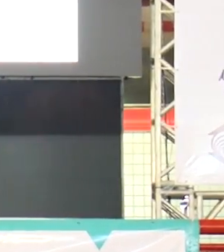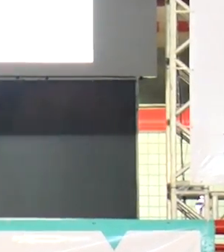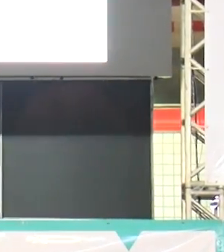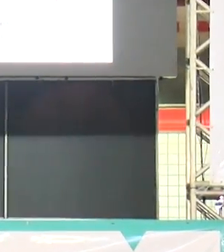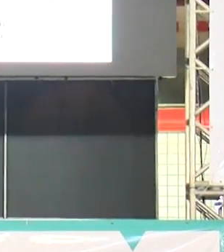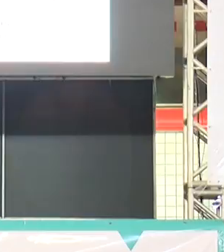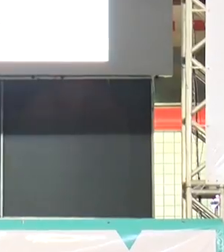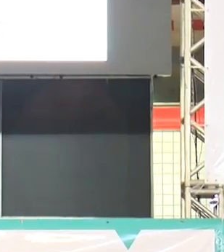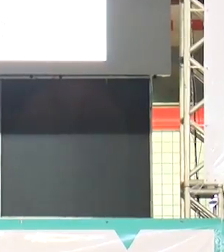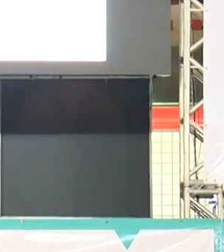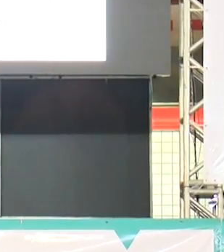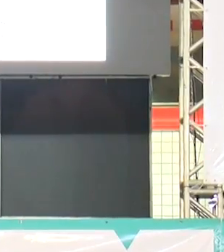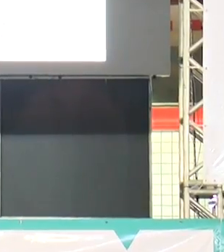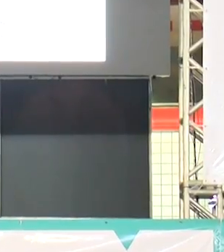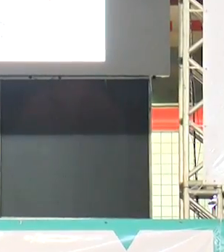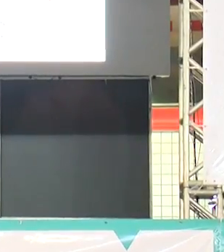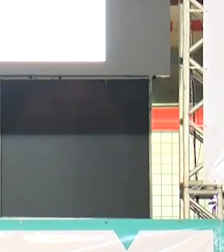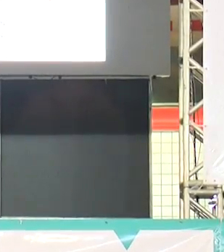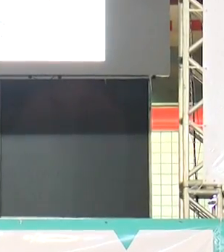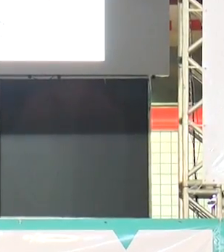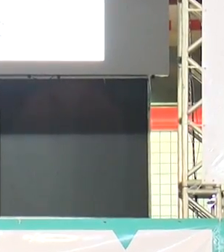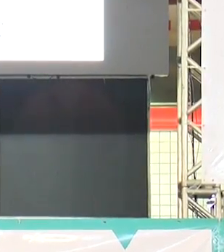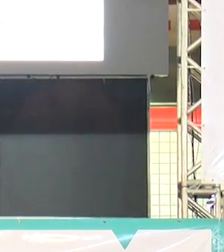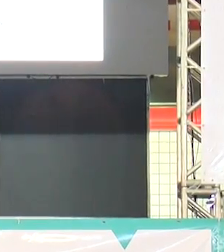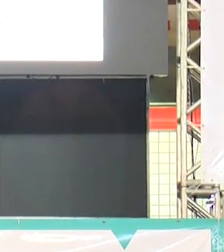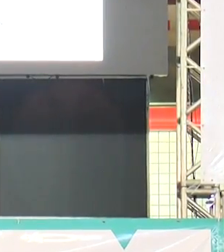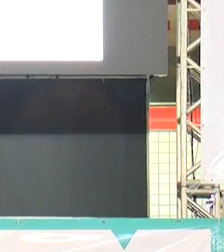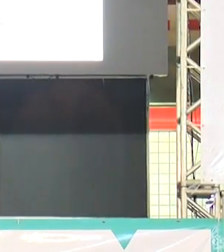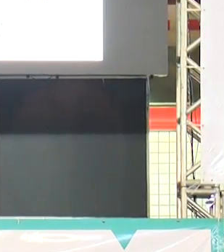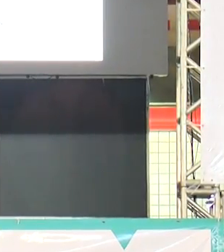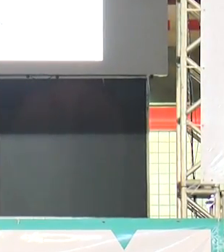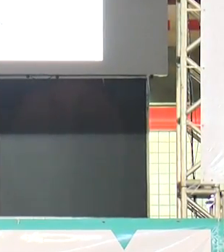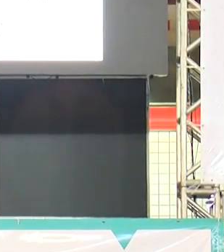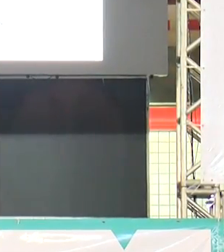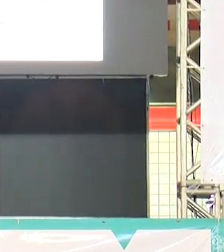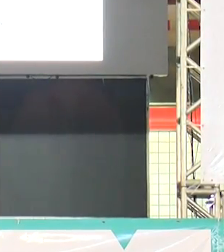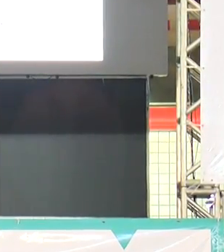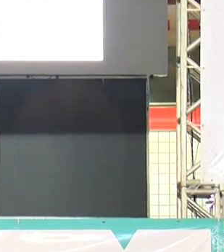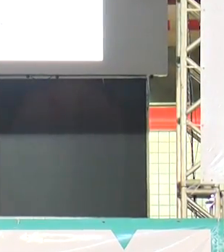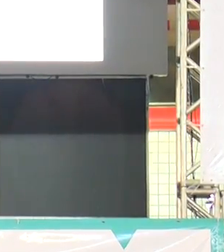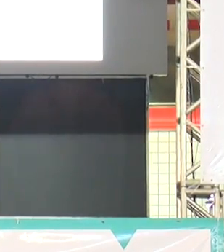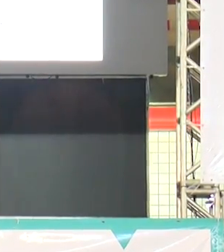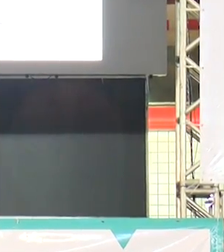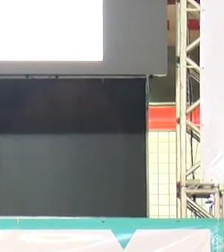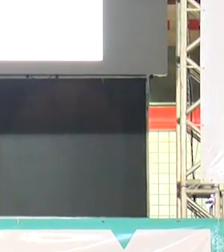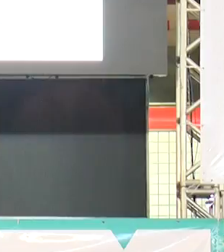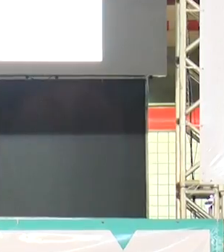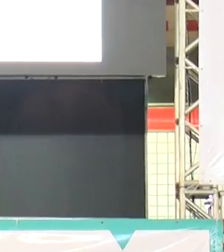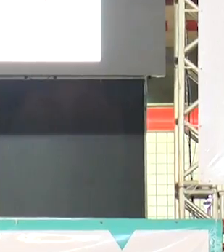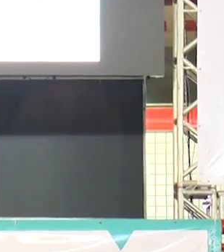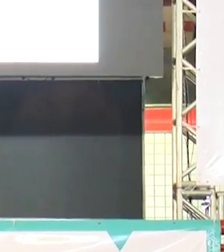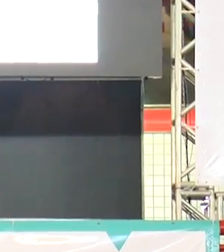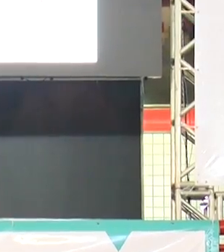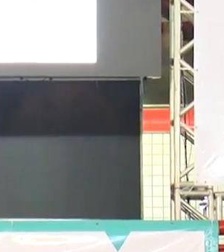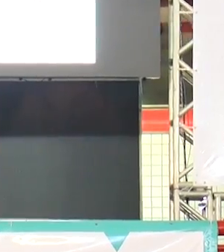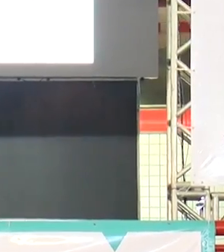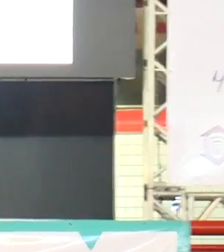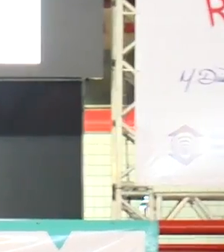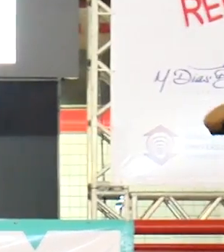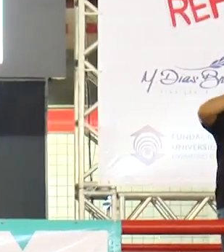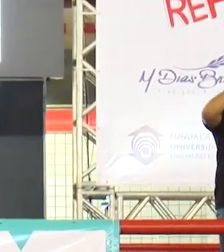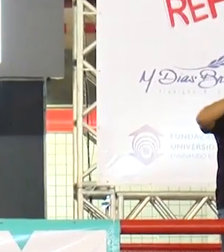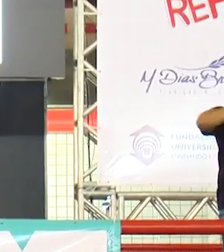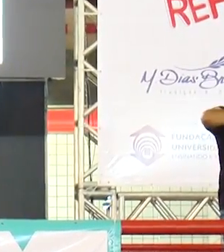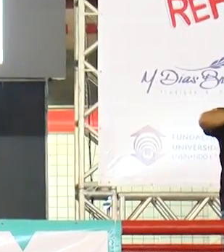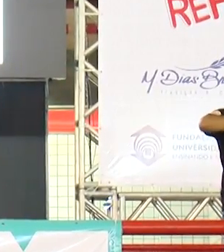raiva. Pode notar que quando é para professor de matemática, o aluno vai pedir para ir ao banheiro e fala assim, professor, posso ir no